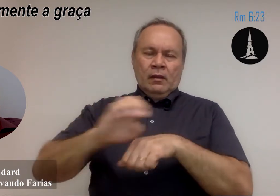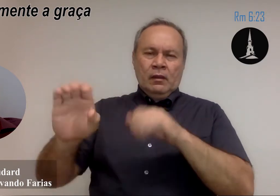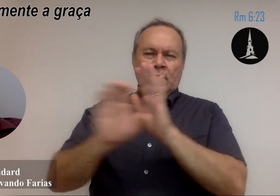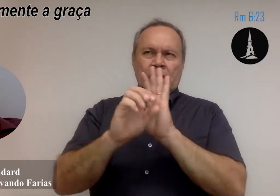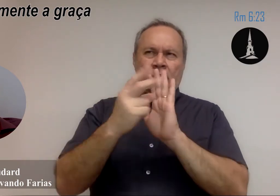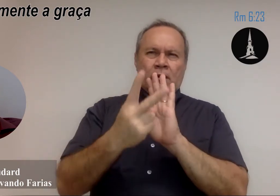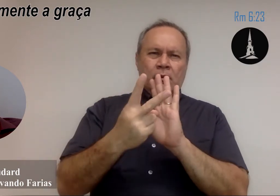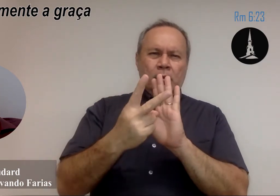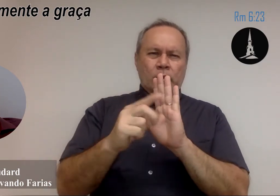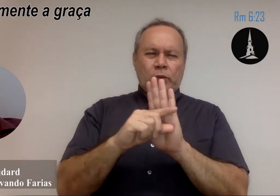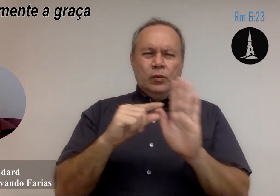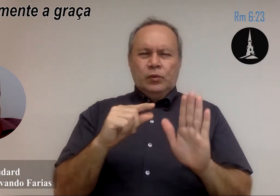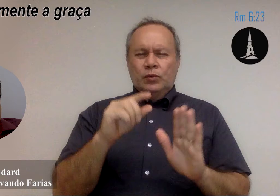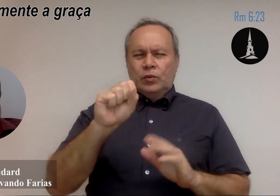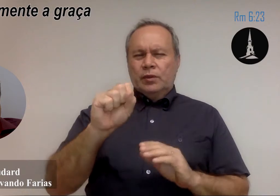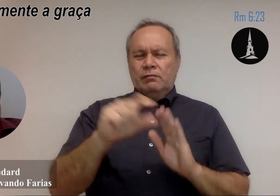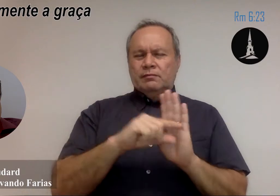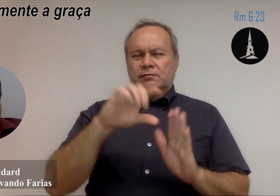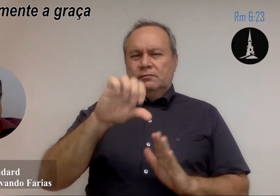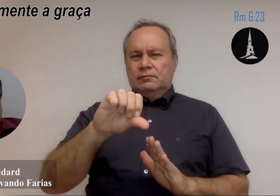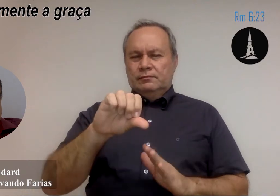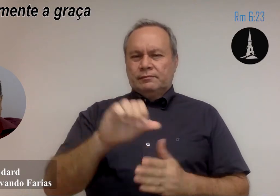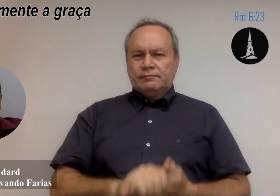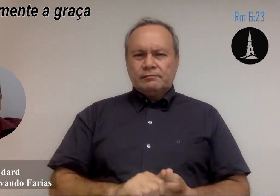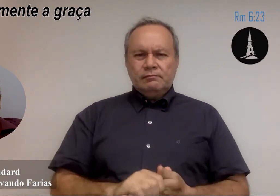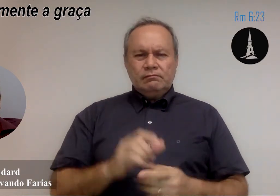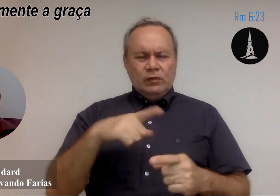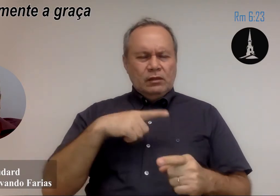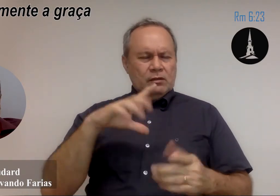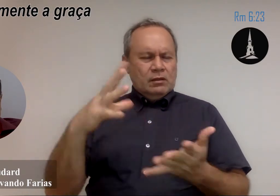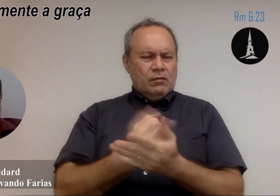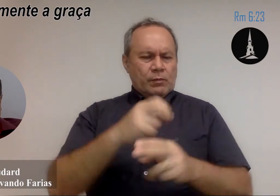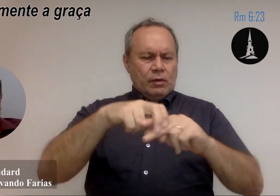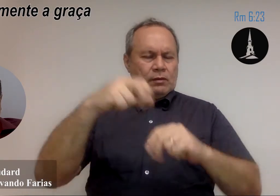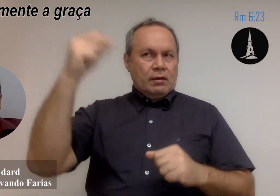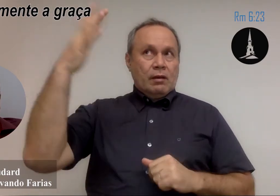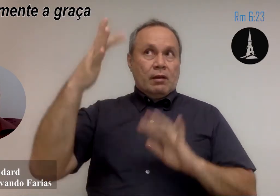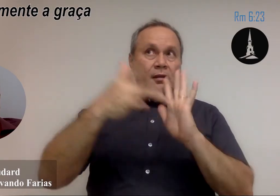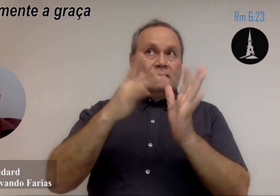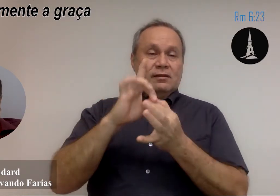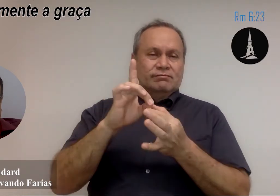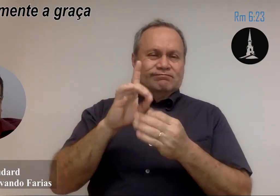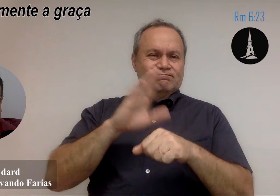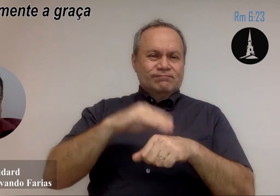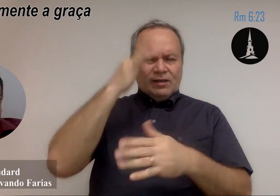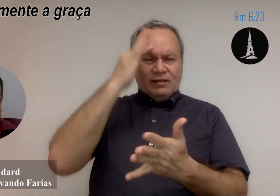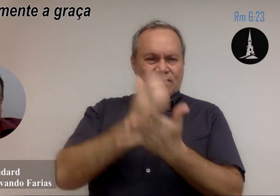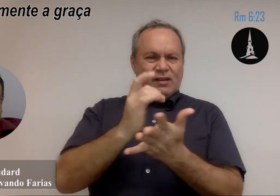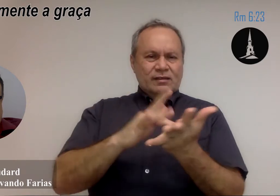2, versos 8 e 9, porque pela graça vocês são salvos, mediante a